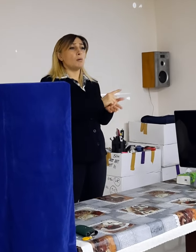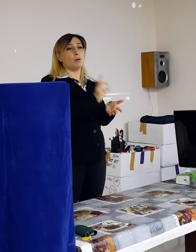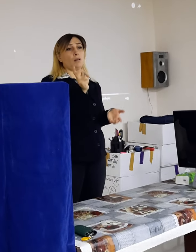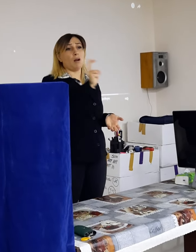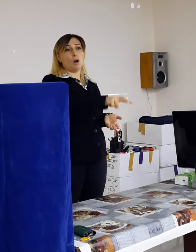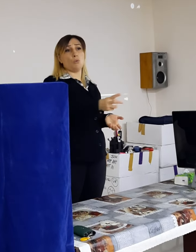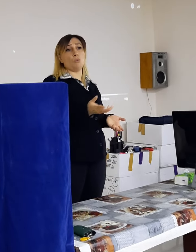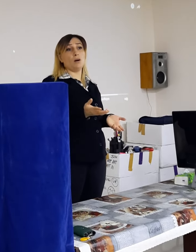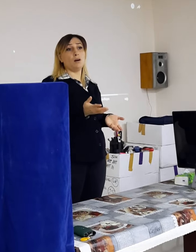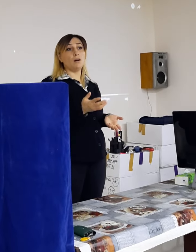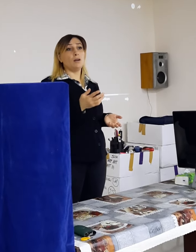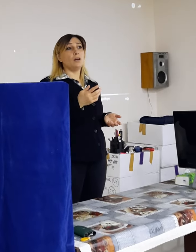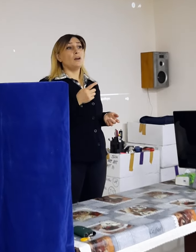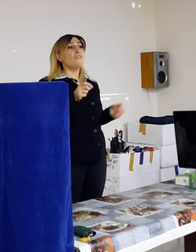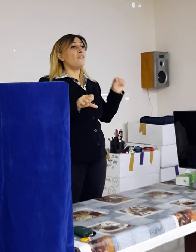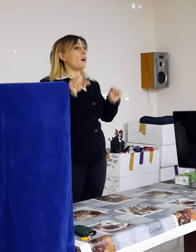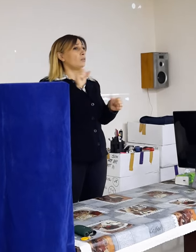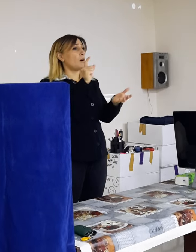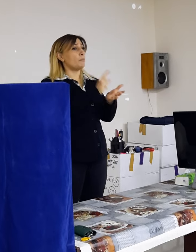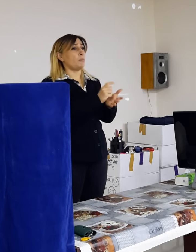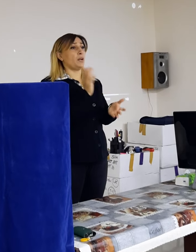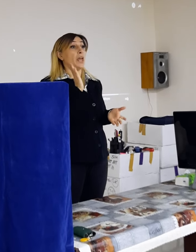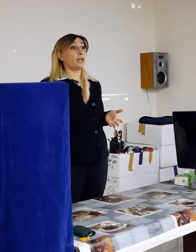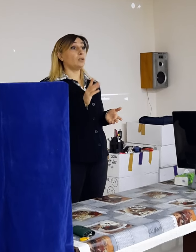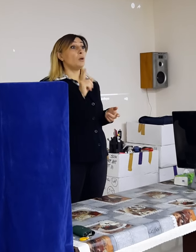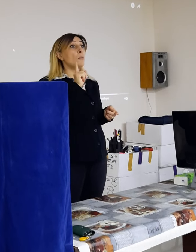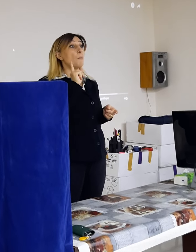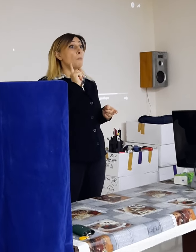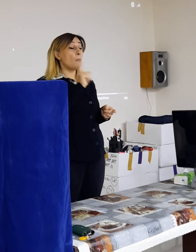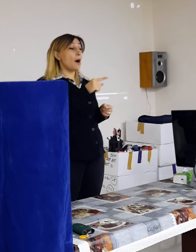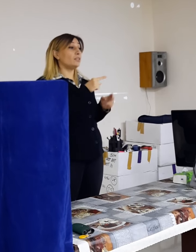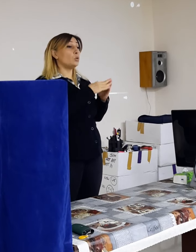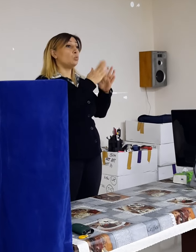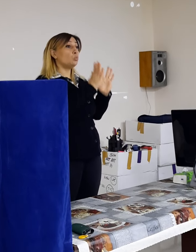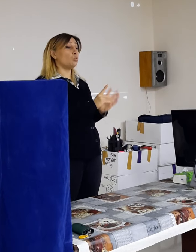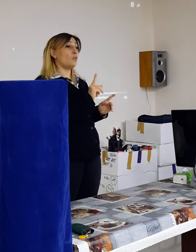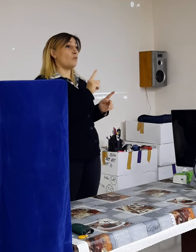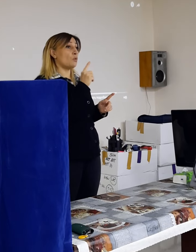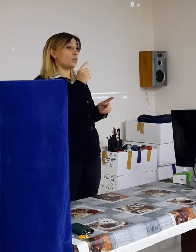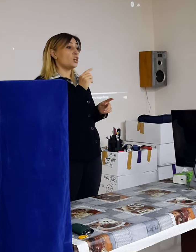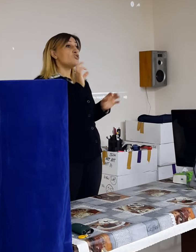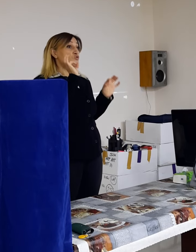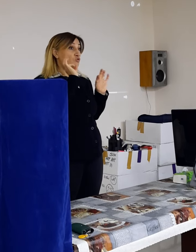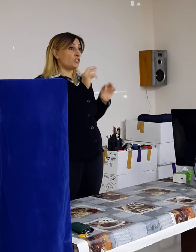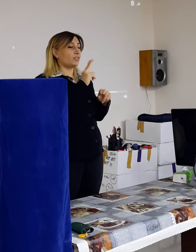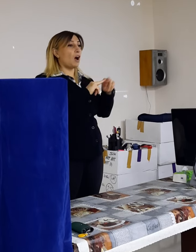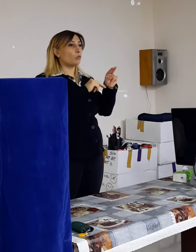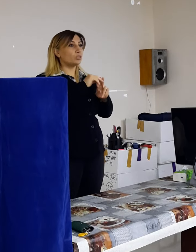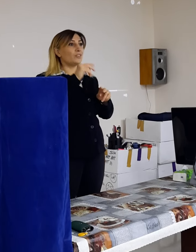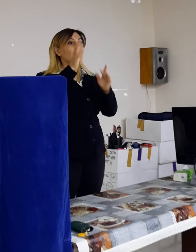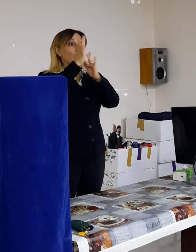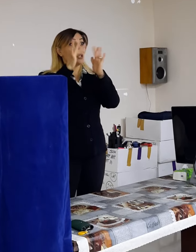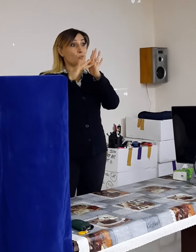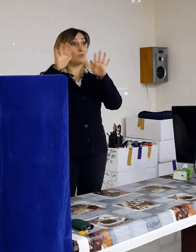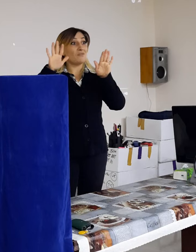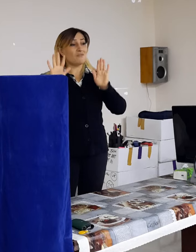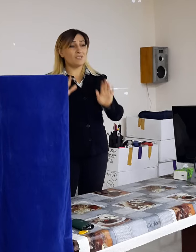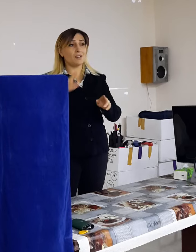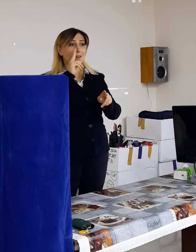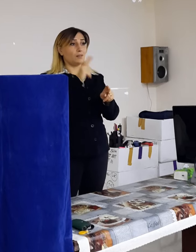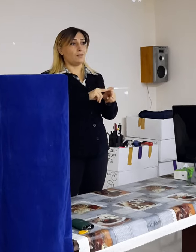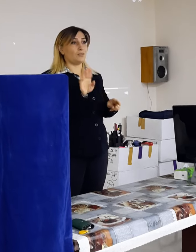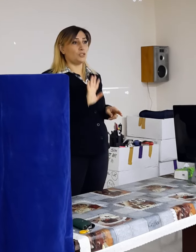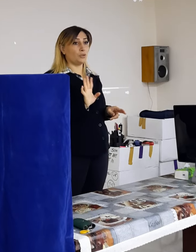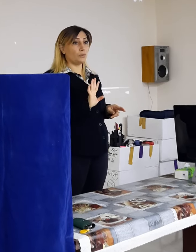հարվածելու են, բայց այդ տունը դրա կործանումը ասում է, որ մեզ պետք է լինի։ Տեր օգնական լինի մեզ, որ մենք կարողանանք իսկապես